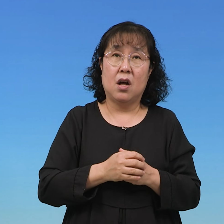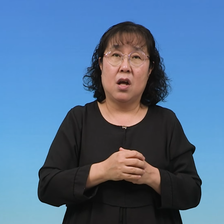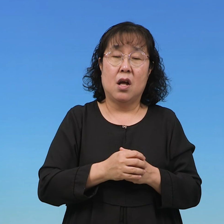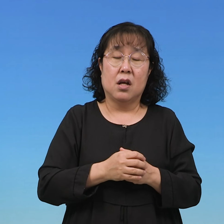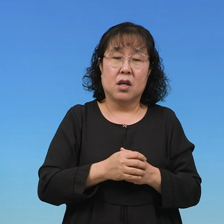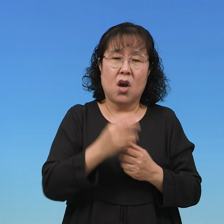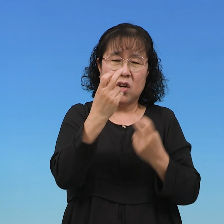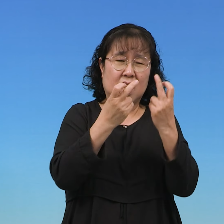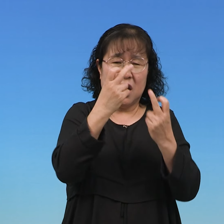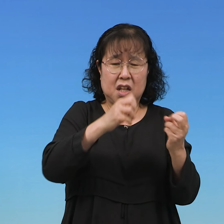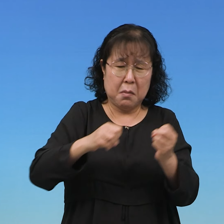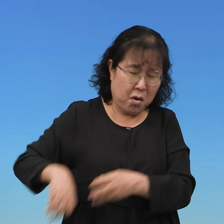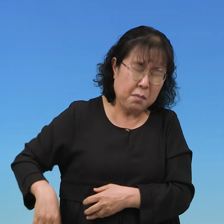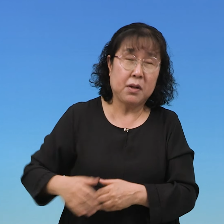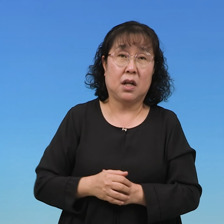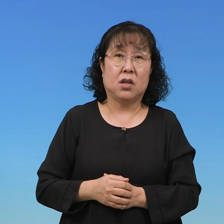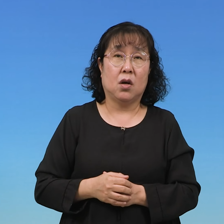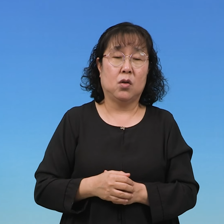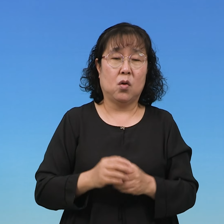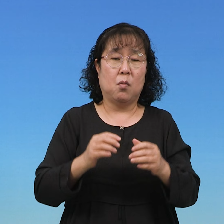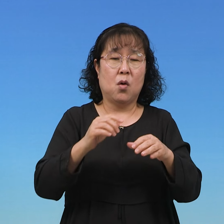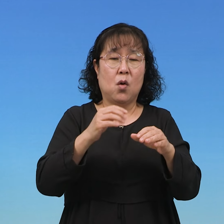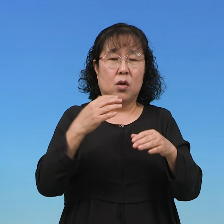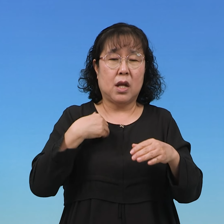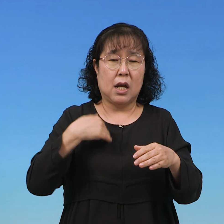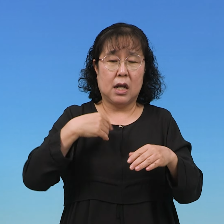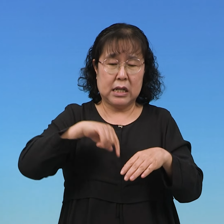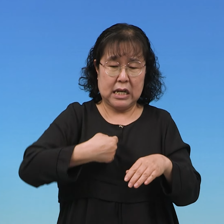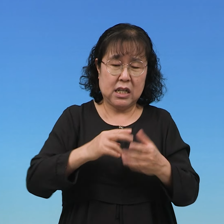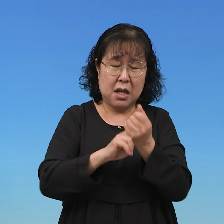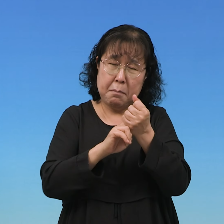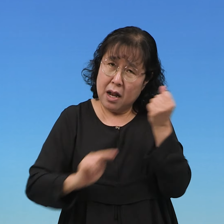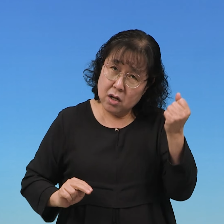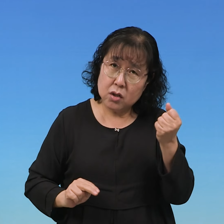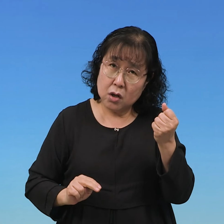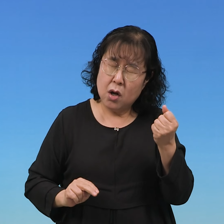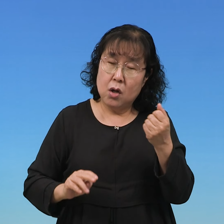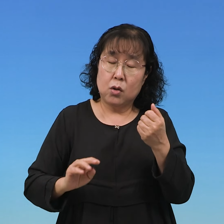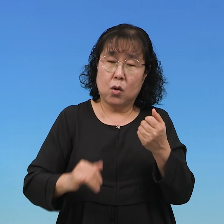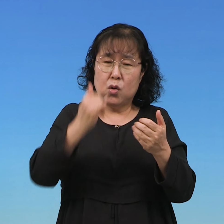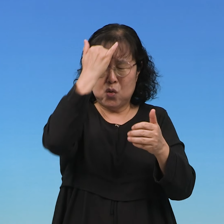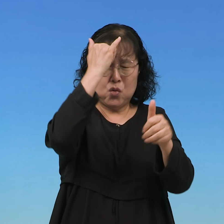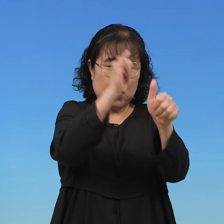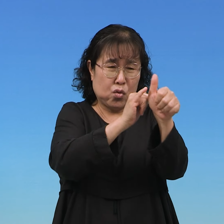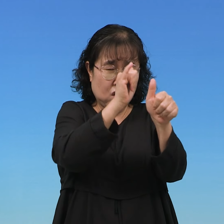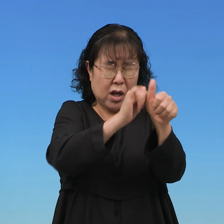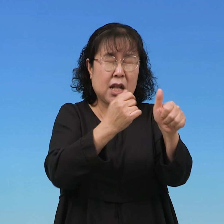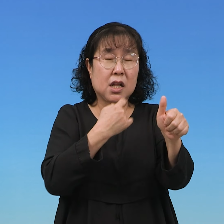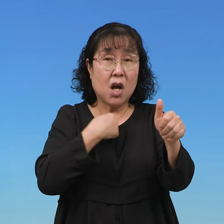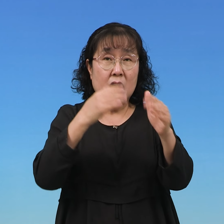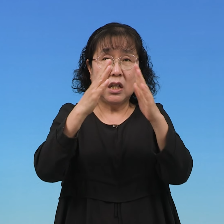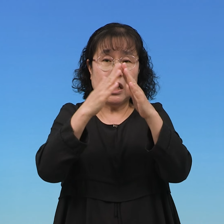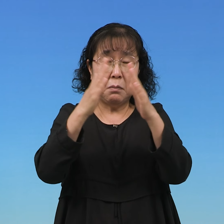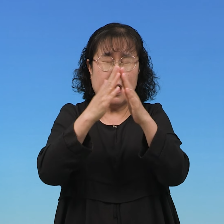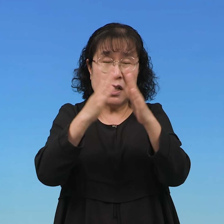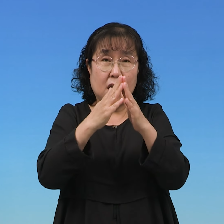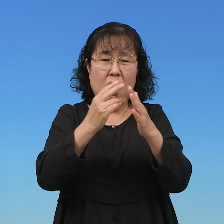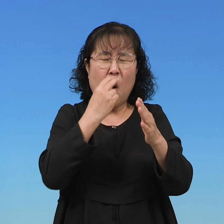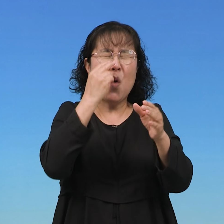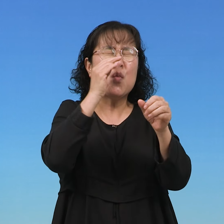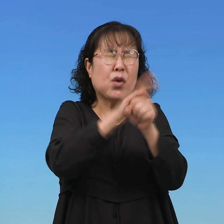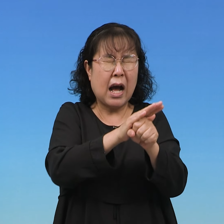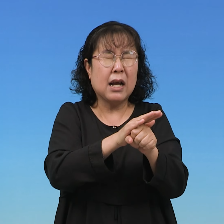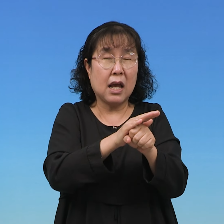위협까지 당했죠, 실제적으로. 그리고 또 인신매매 당했죠. 그리고는 충성을 다했던 그 집에서